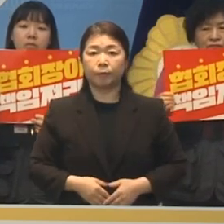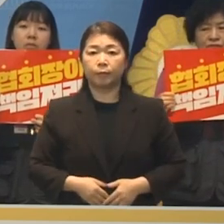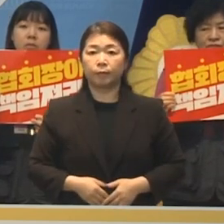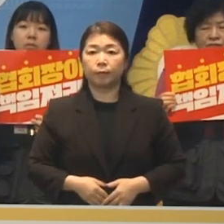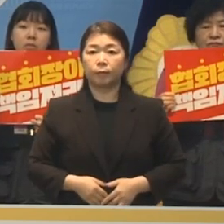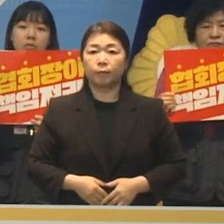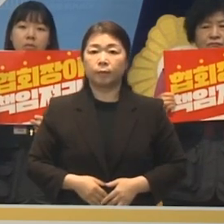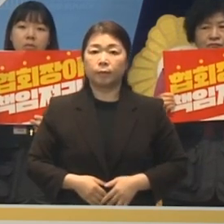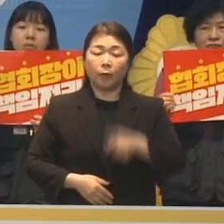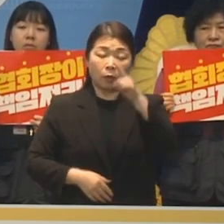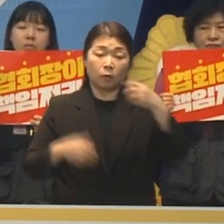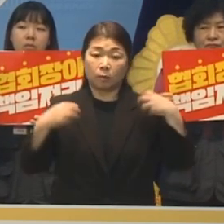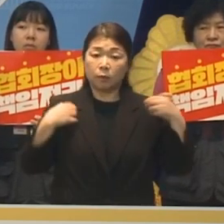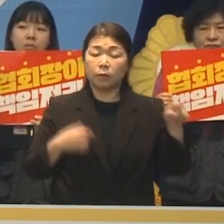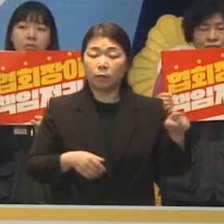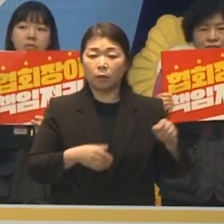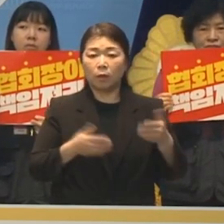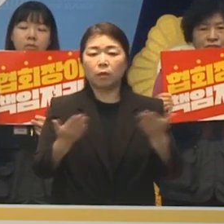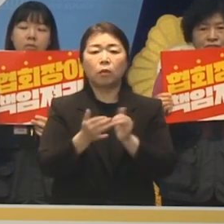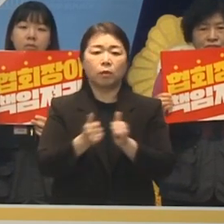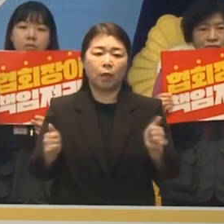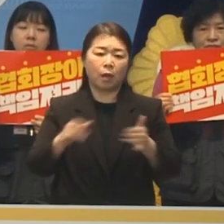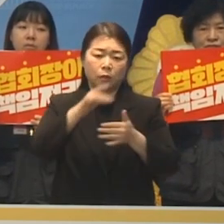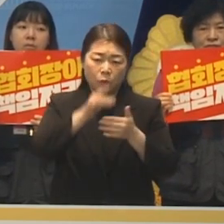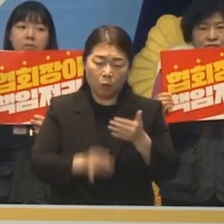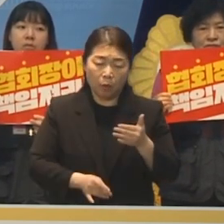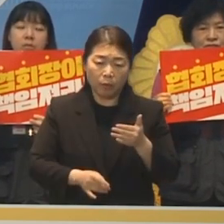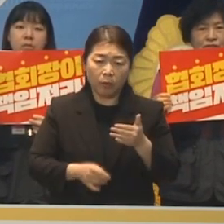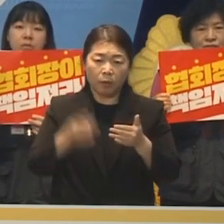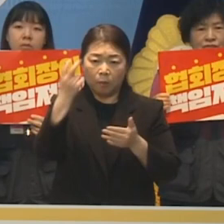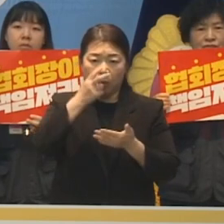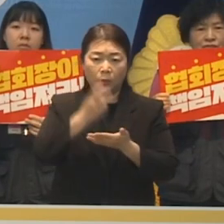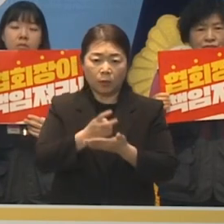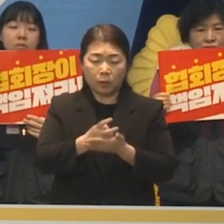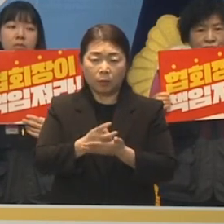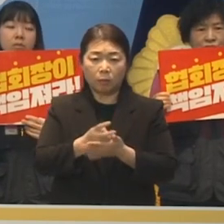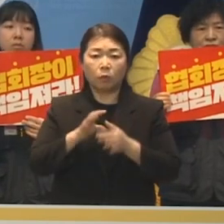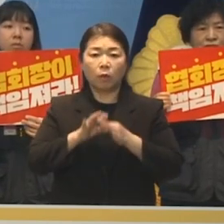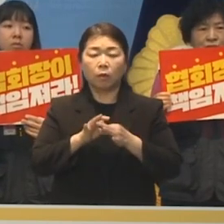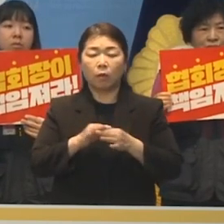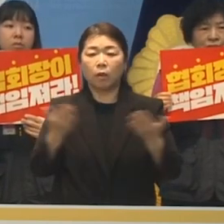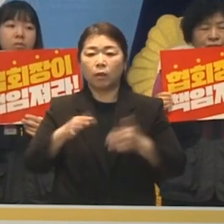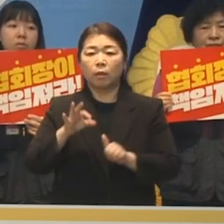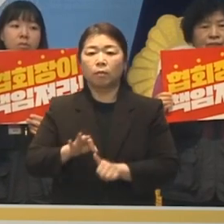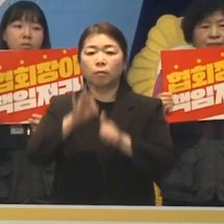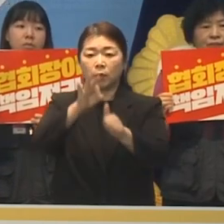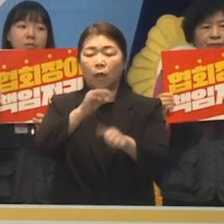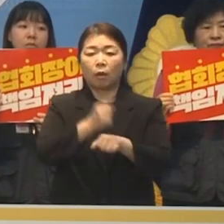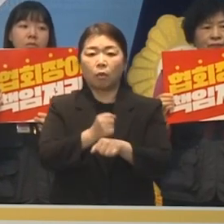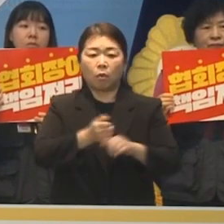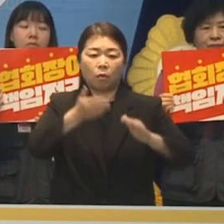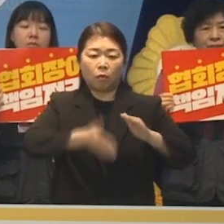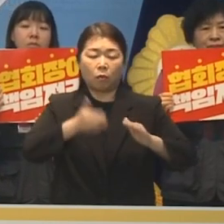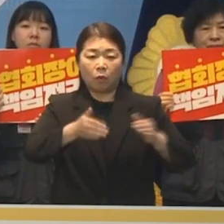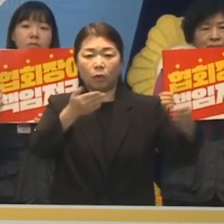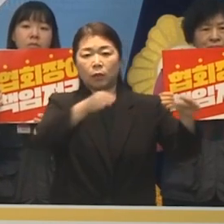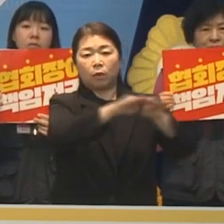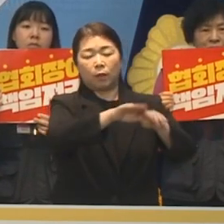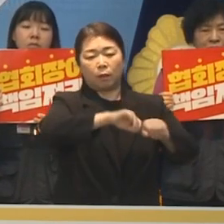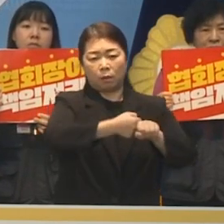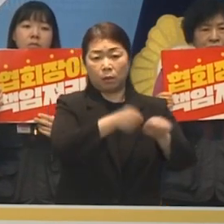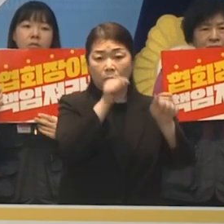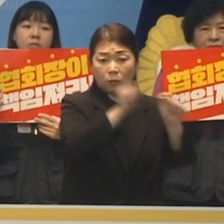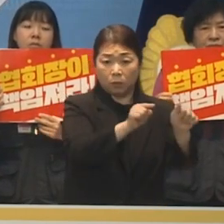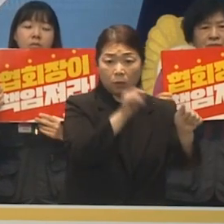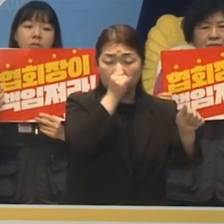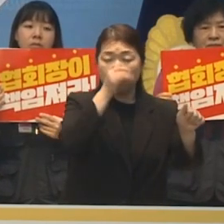정부는 용역 근로자 근로조건 보호 지침을 통해 고용 승계를 공공기관에는 강제하고